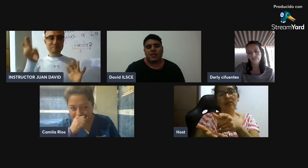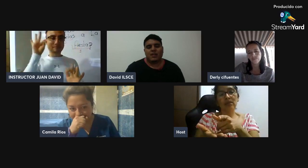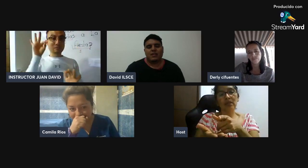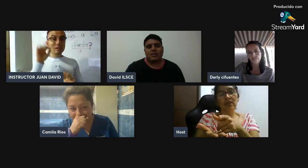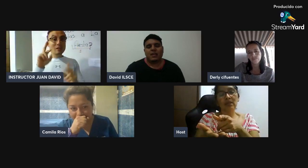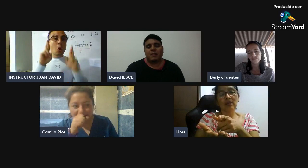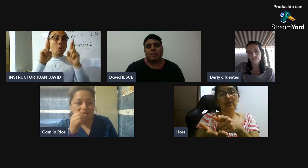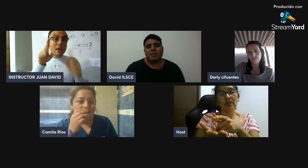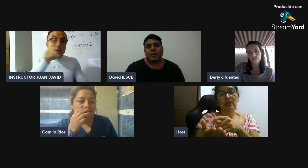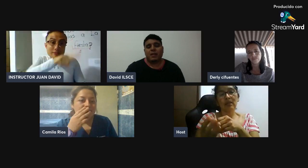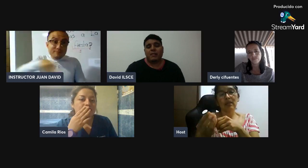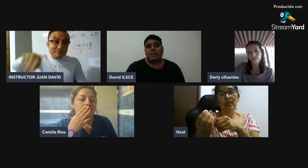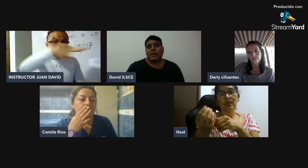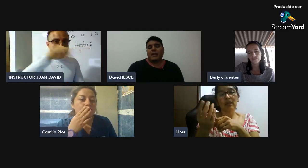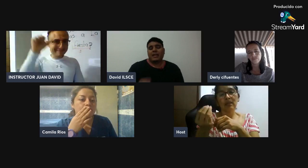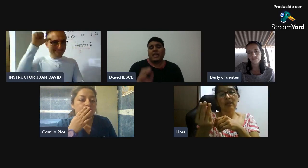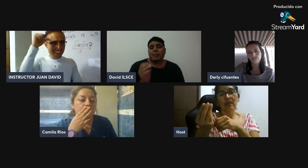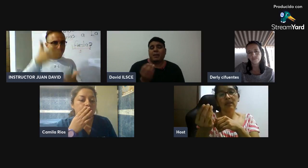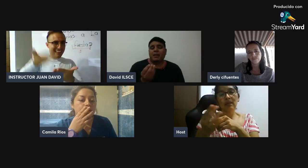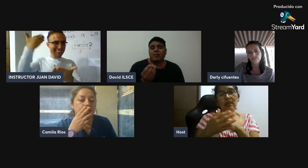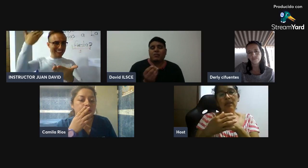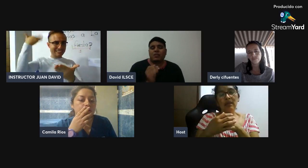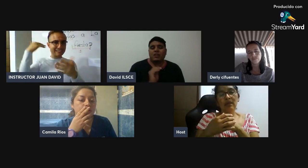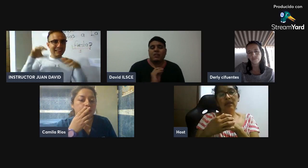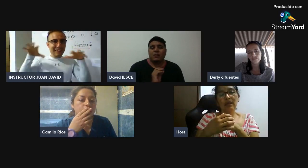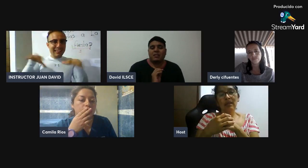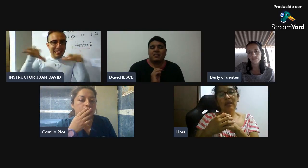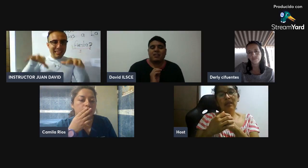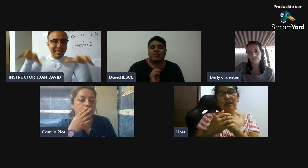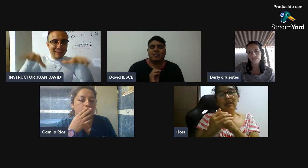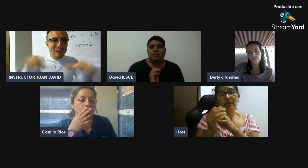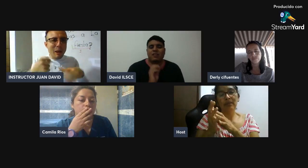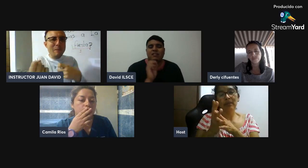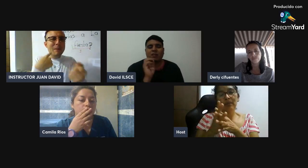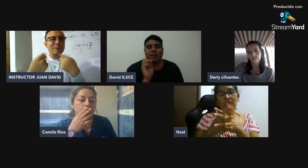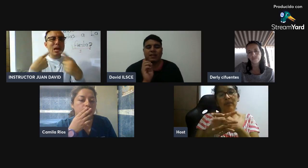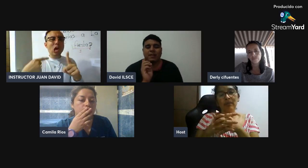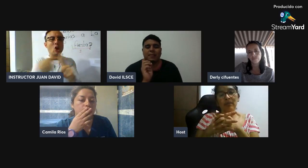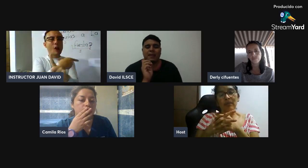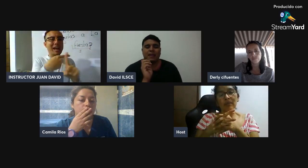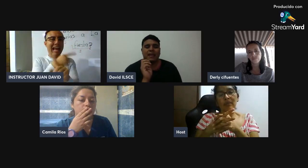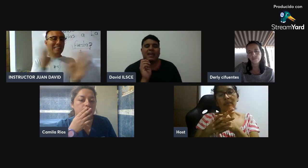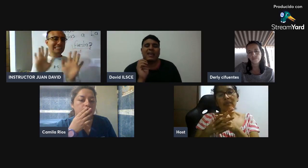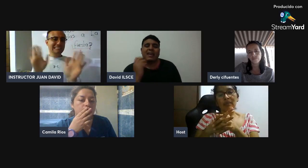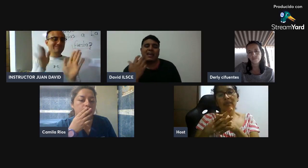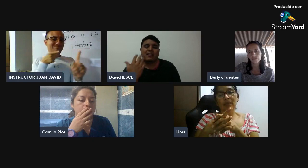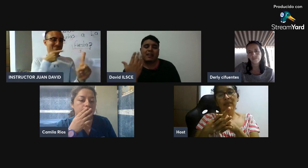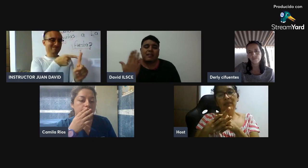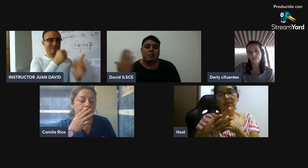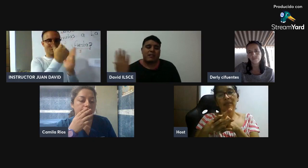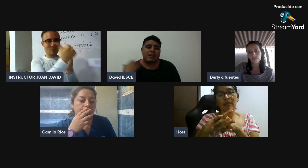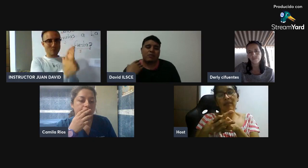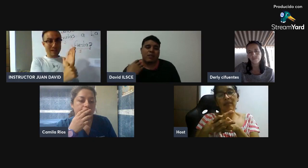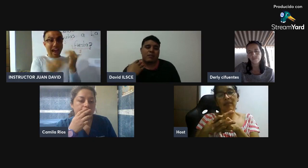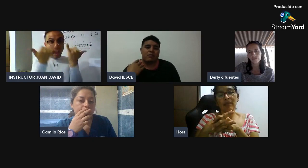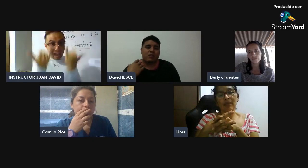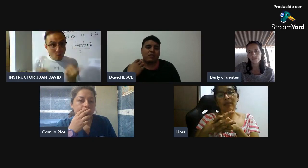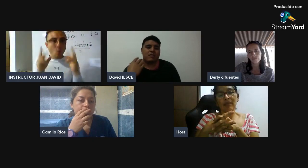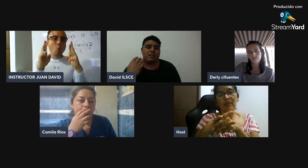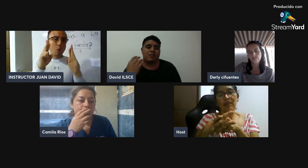que venga que pena con ustedes lo que pasa es que no sé si ustedes se acuerden en las clases pasada ustedes me estuvieron haciendo unas